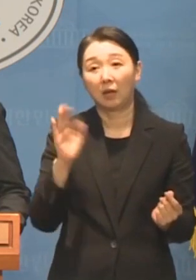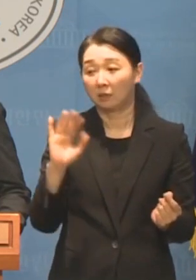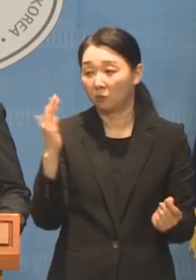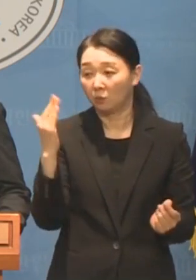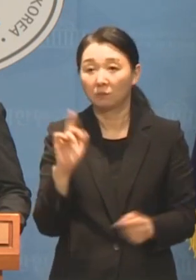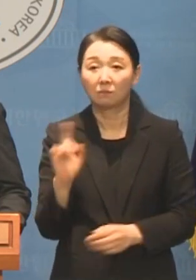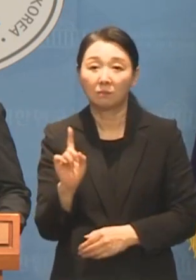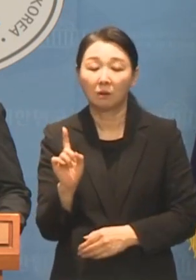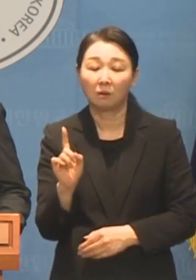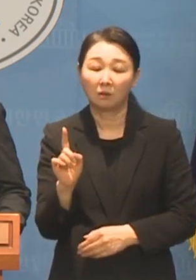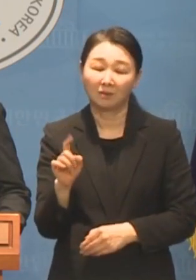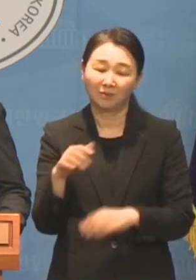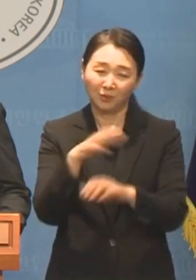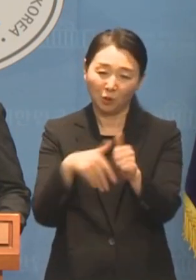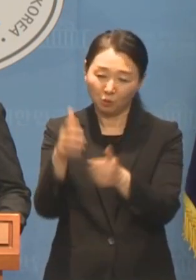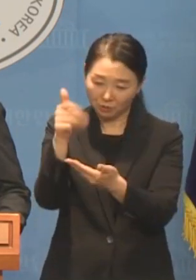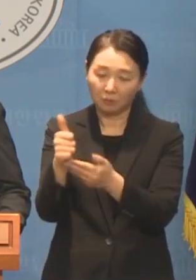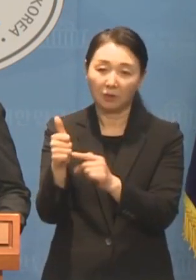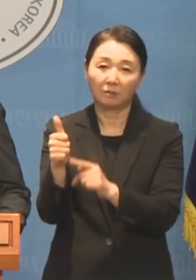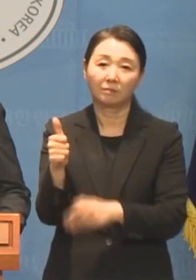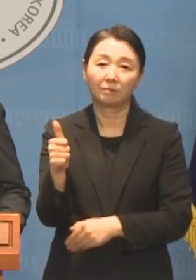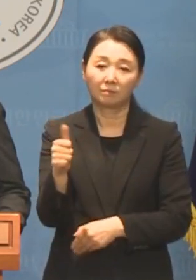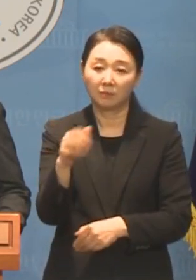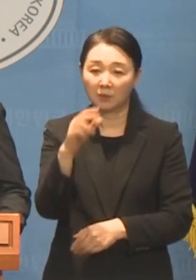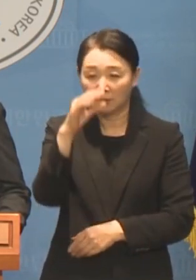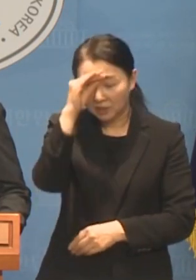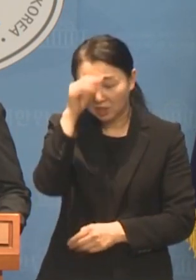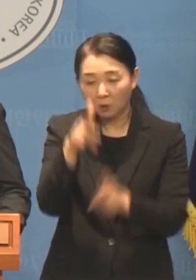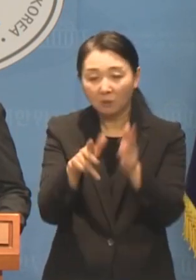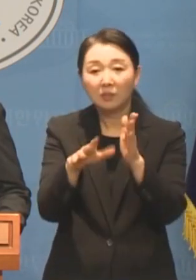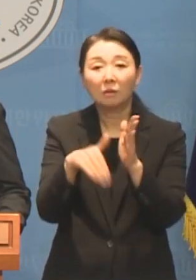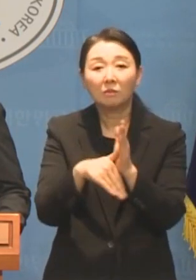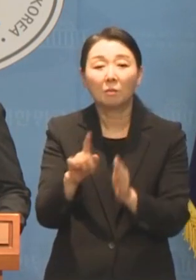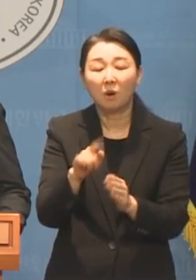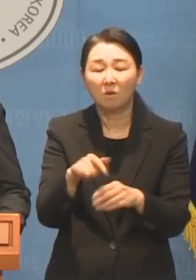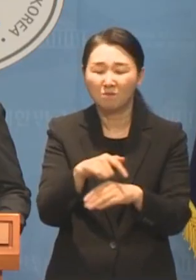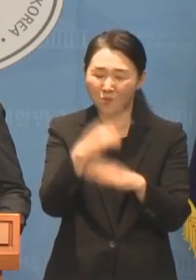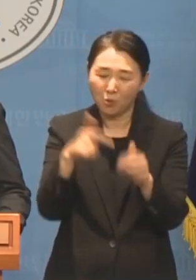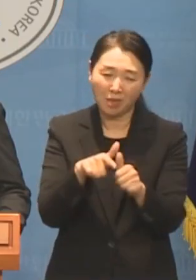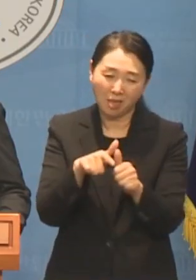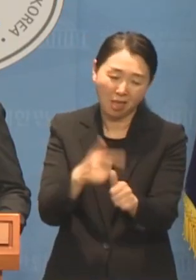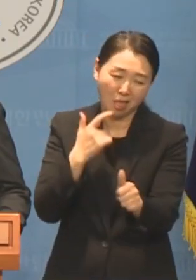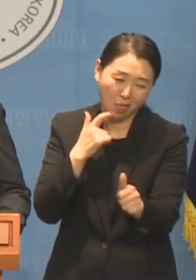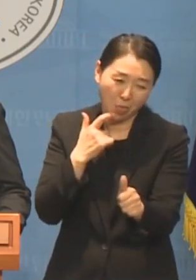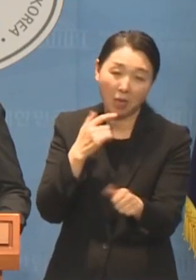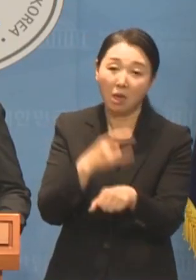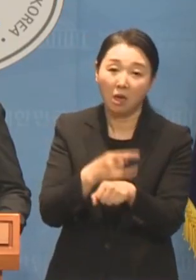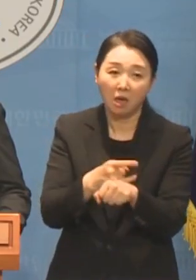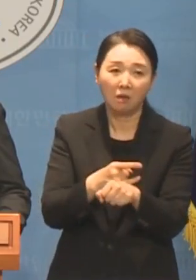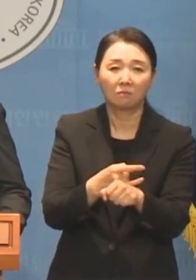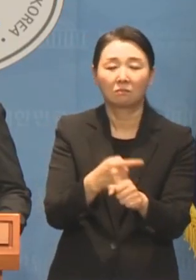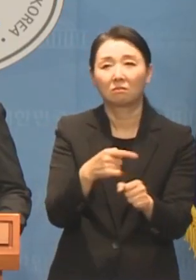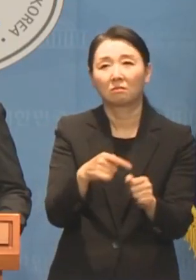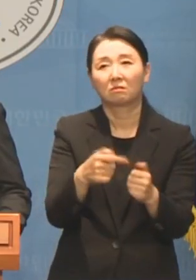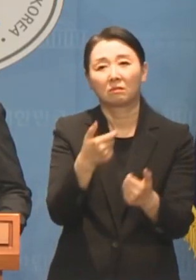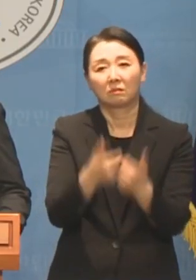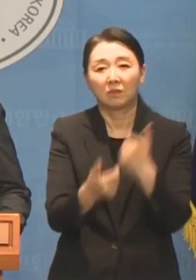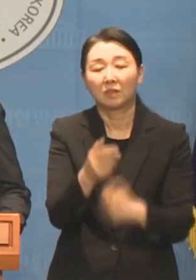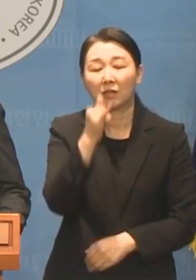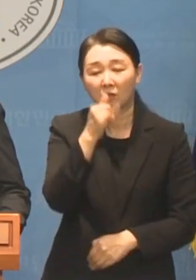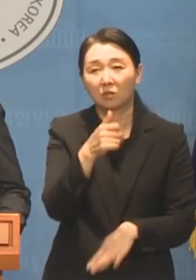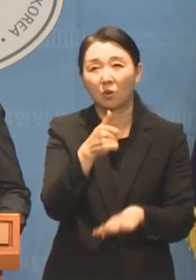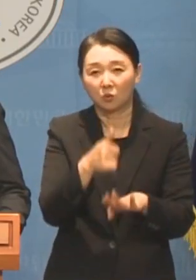최근 김한섭 장관은 시범사업을 전국 강행하는 것에 대해서는 여러 부작용이 있다고 해서